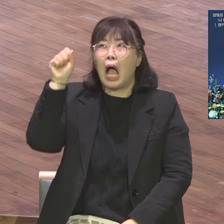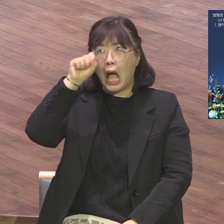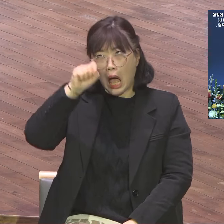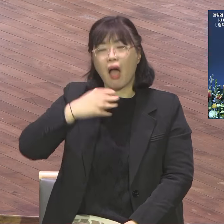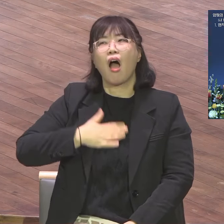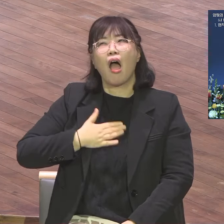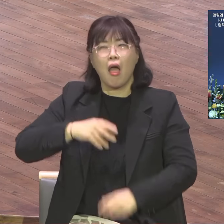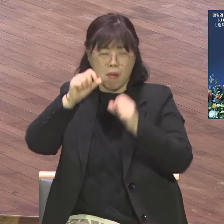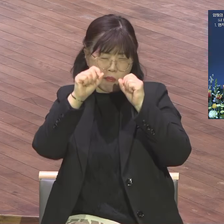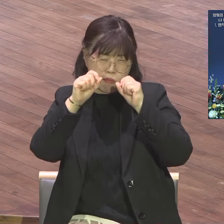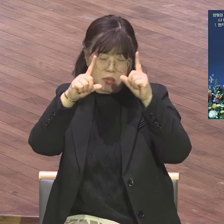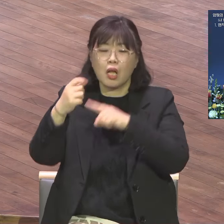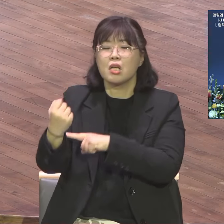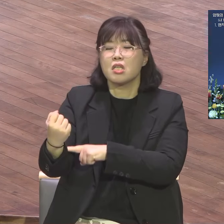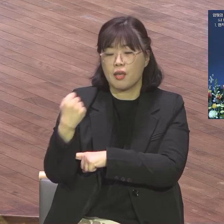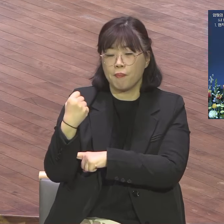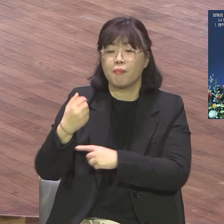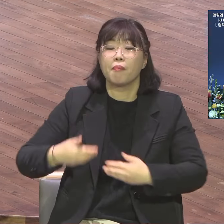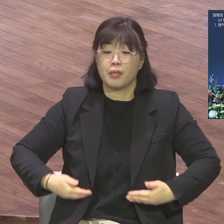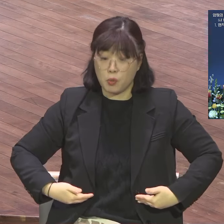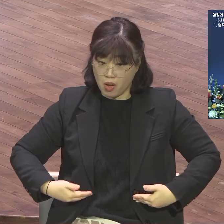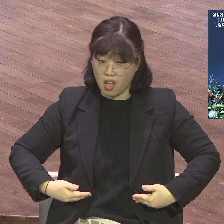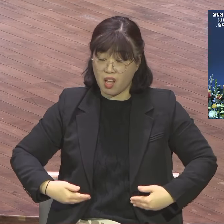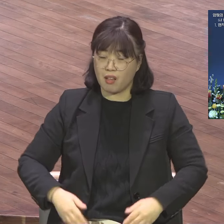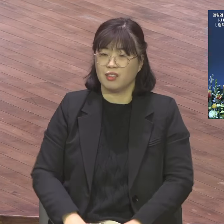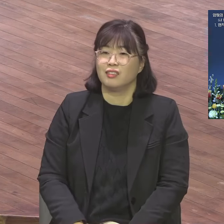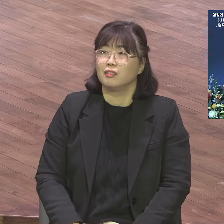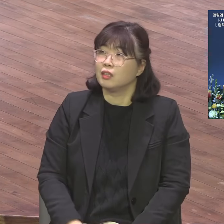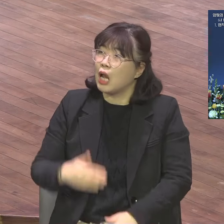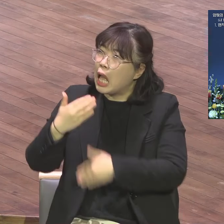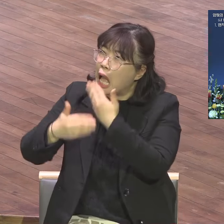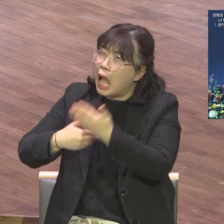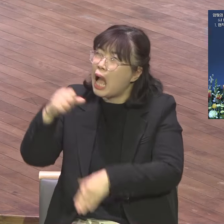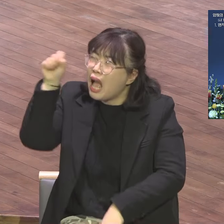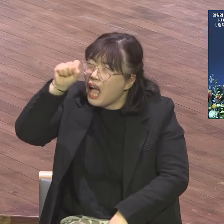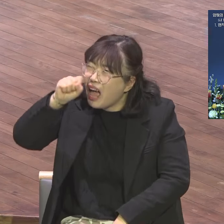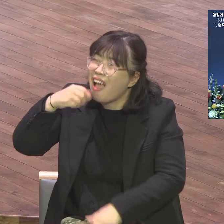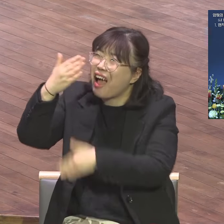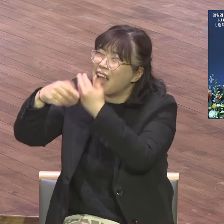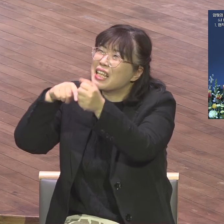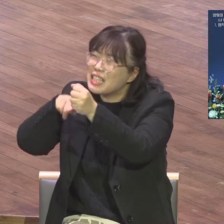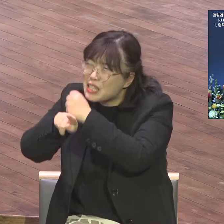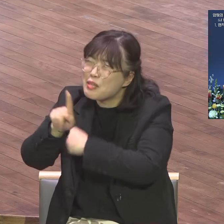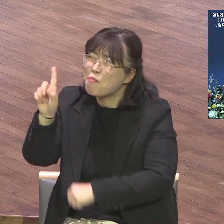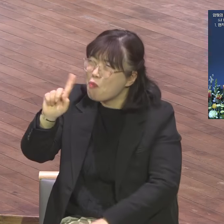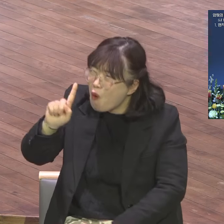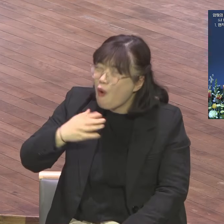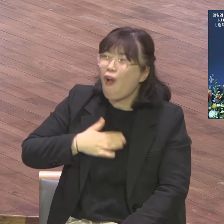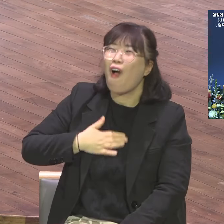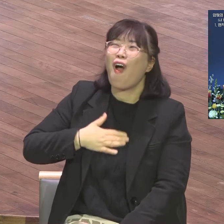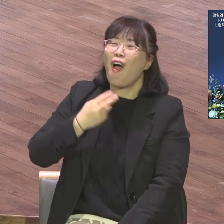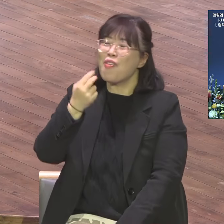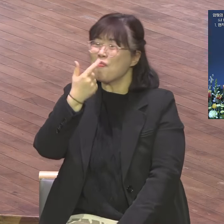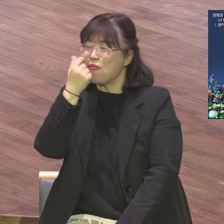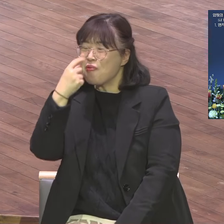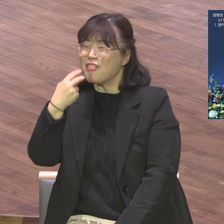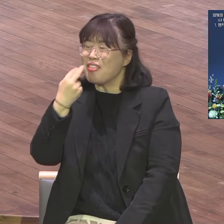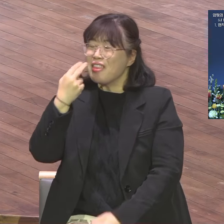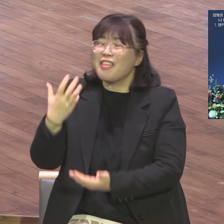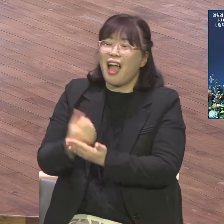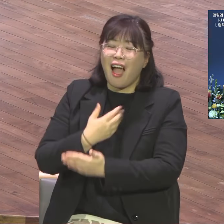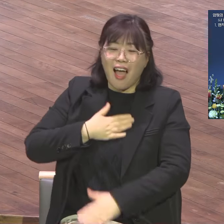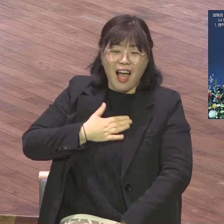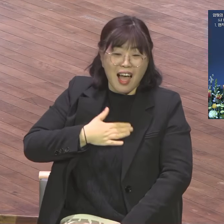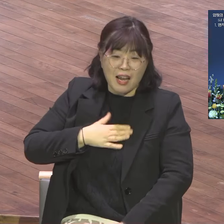알아서 깨달을 수 있는 힘이 있을 때 영혼의 응답을 체험할 수 있다라는 말씀입니다. 자, 그런데 안타깝게도